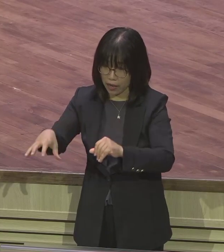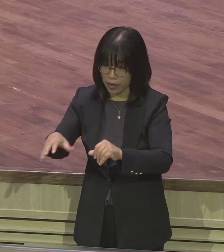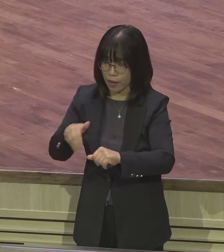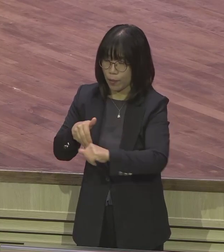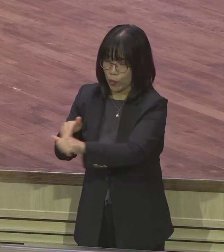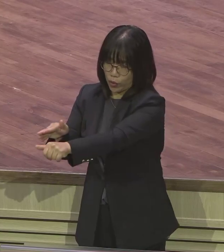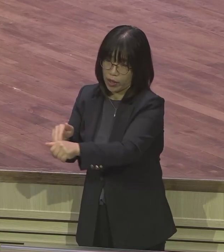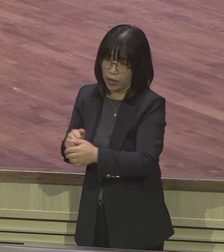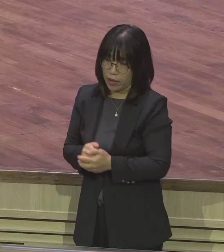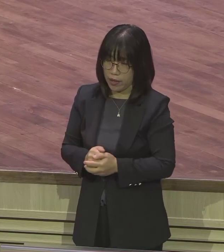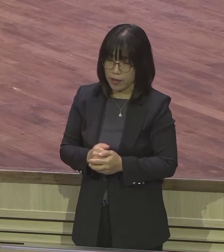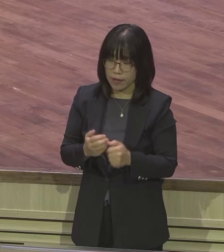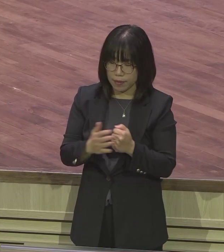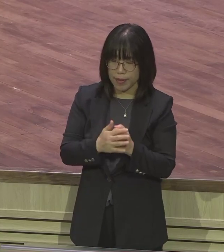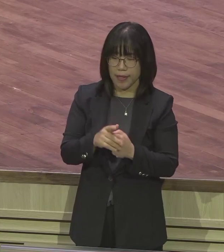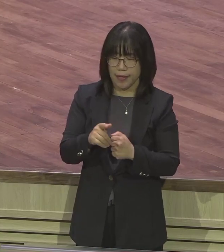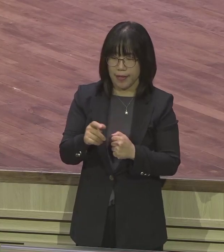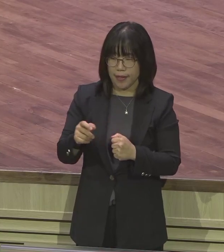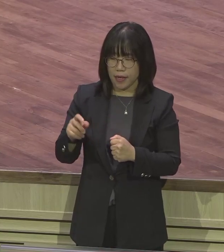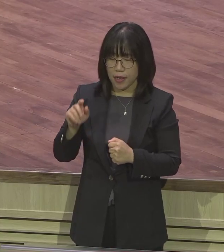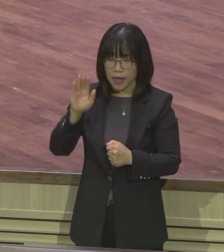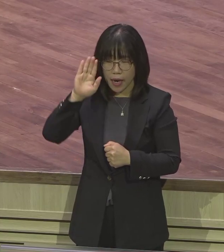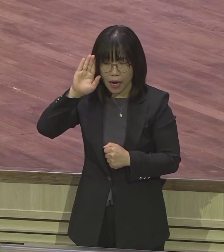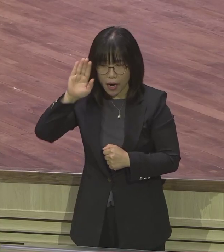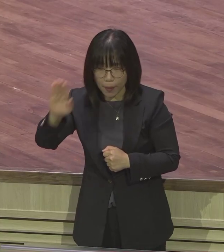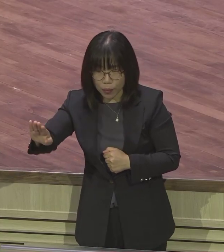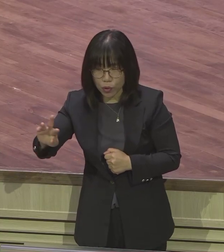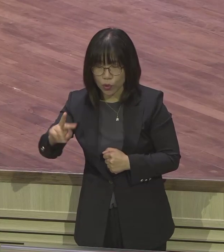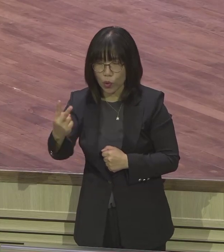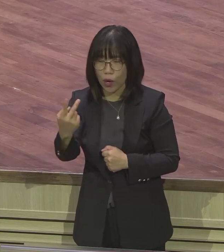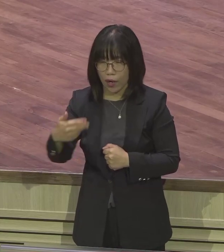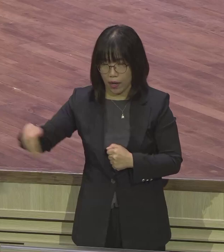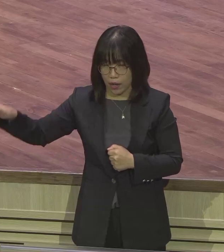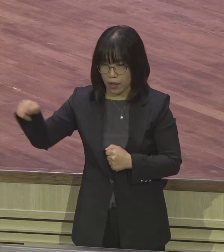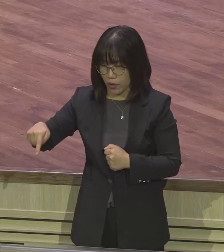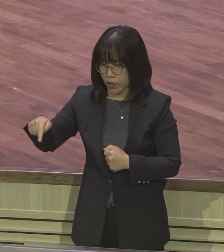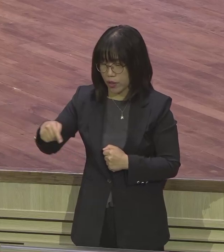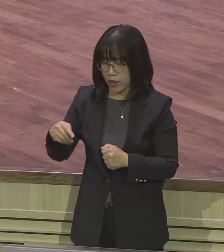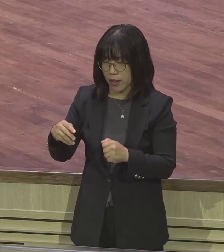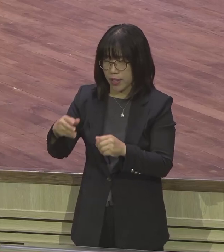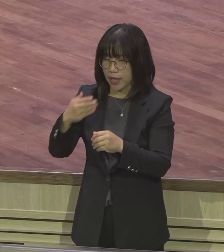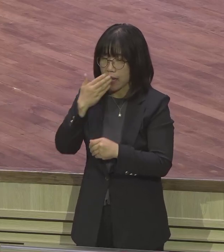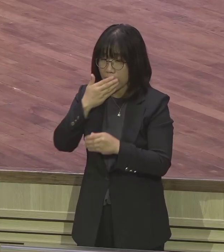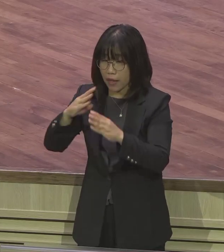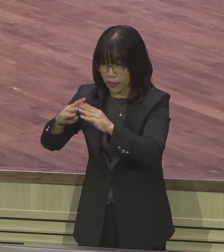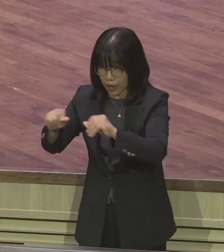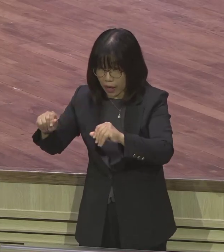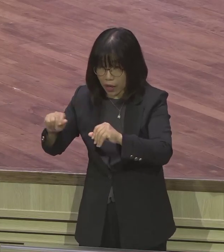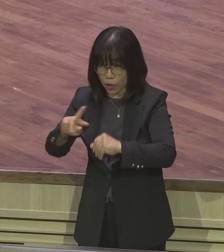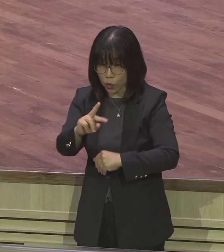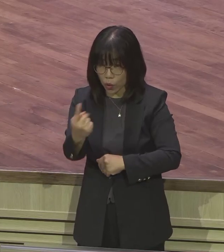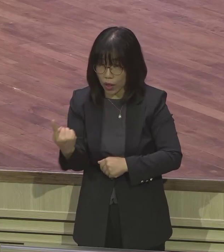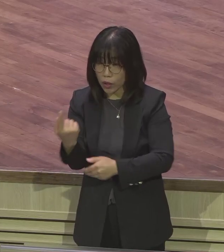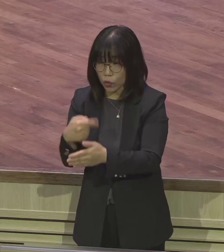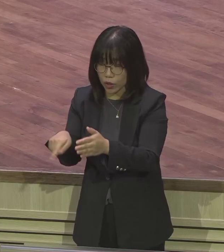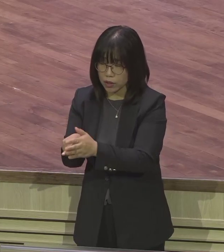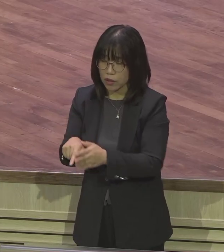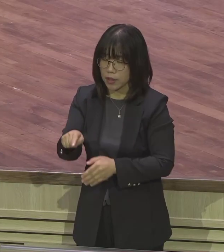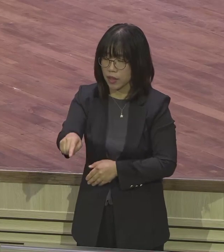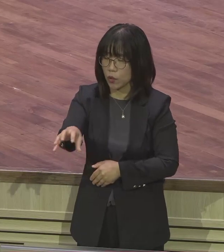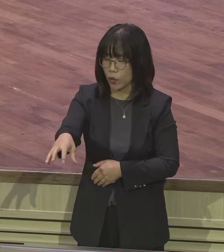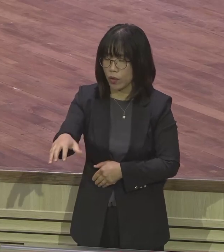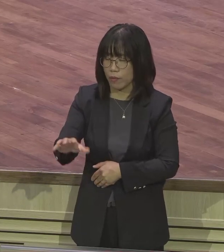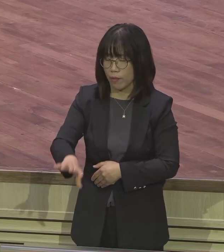요셉은 약속의 땅 가나안으로 다시 돌아가야 한다는 하나님의 말씀을 굳게 믿고 언약에 근거한 결정을 한 거예요.